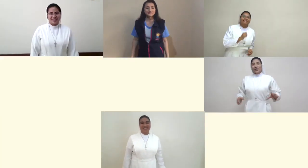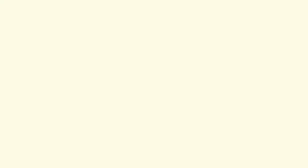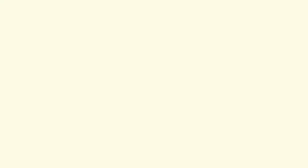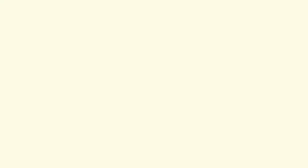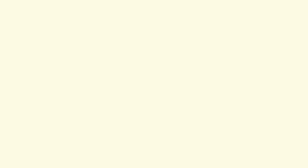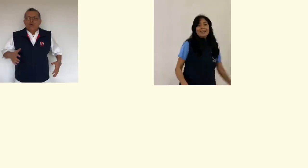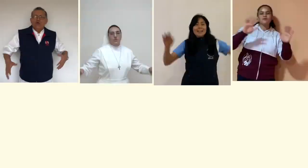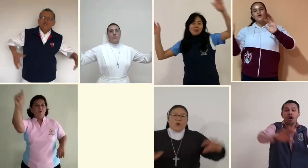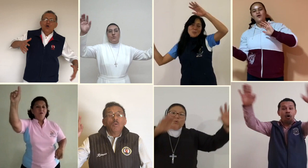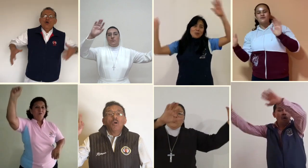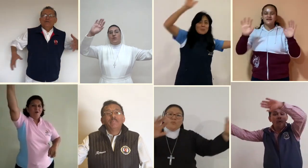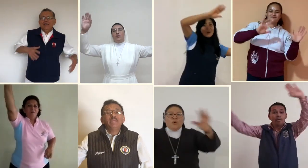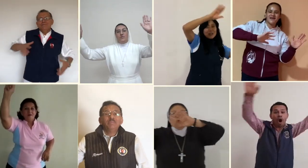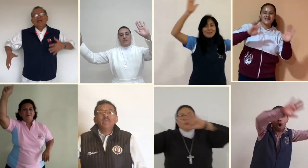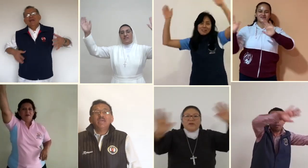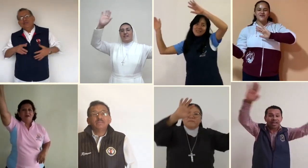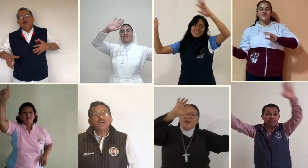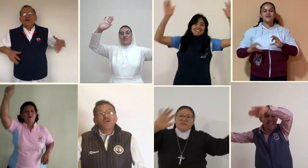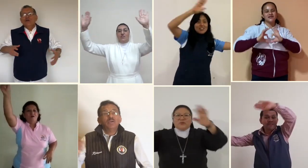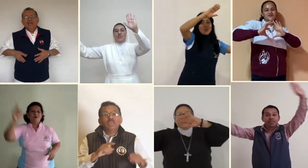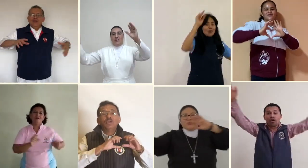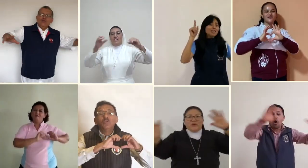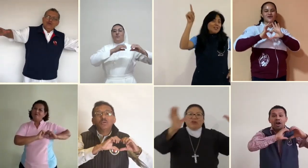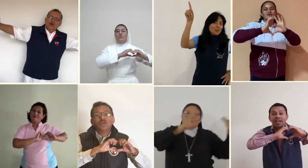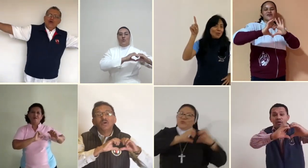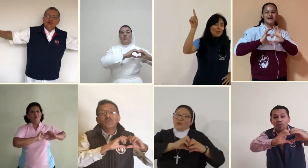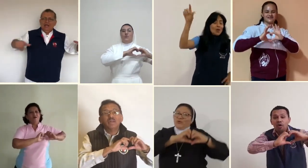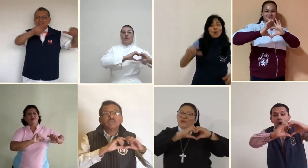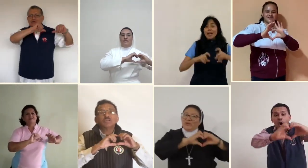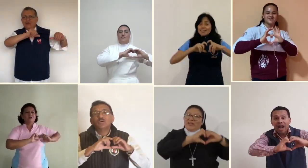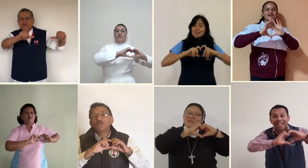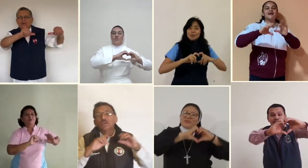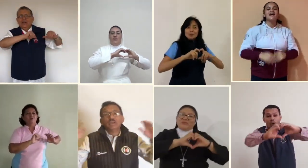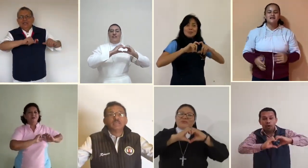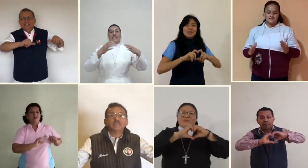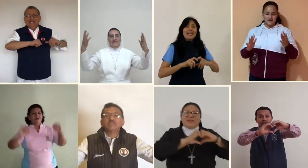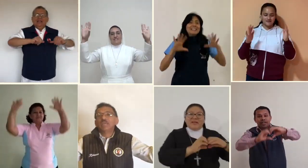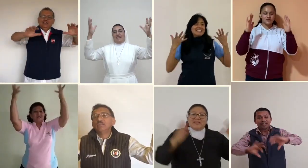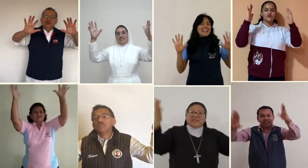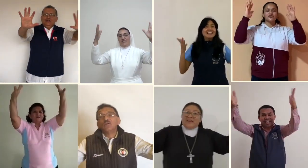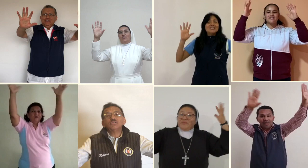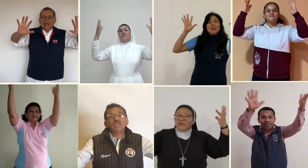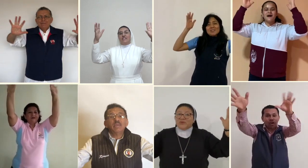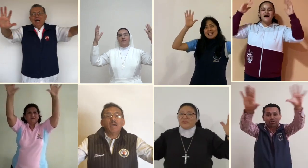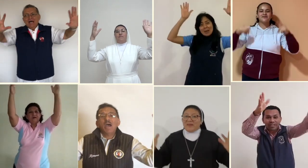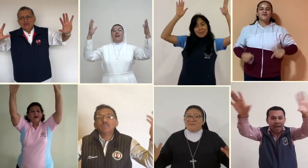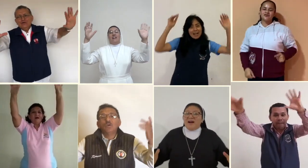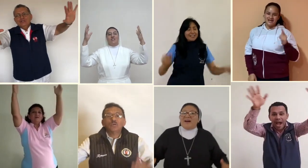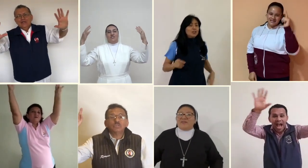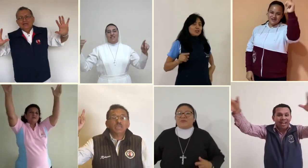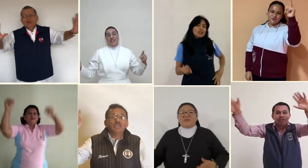Un movimiento y un corazón, cientos de